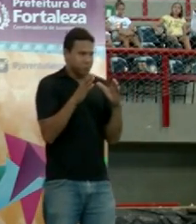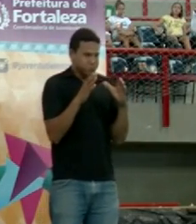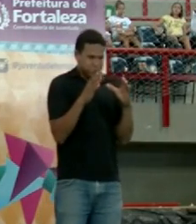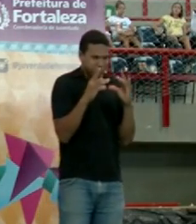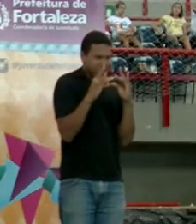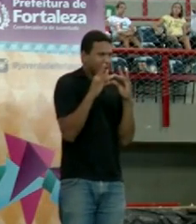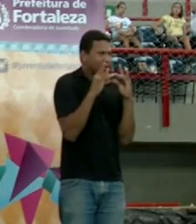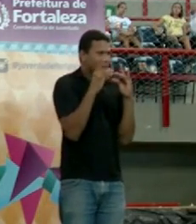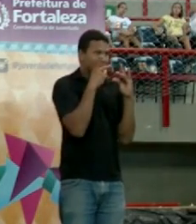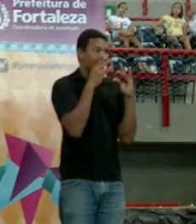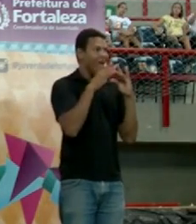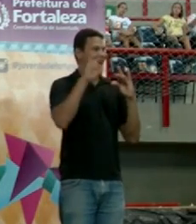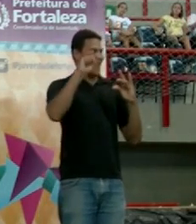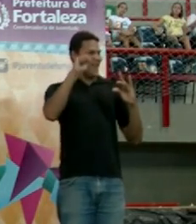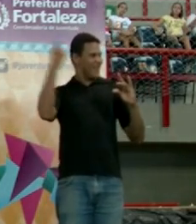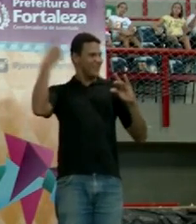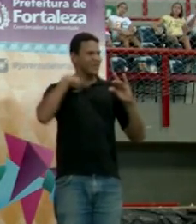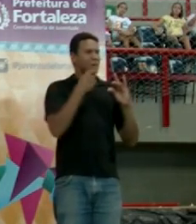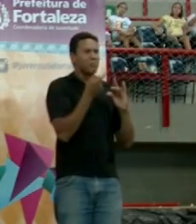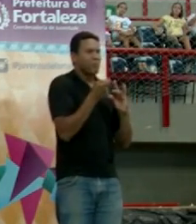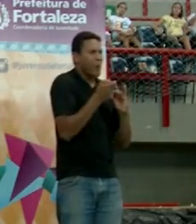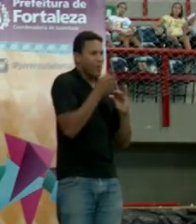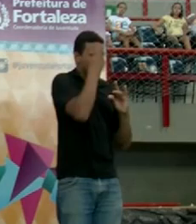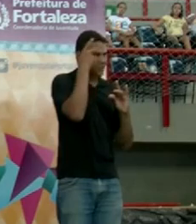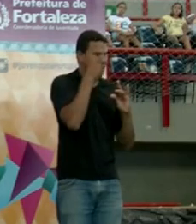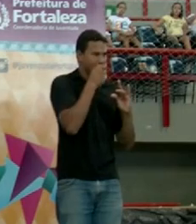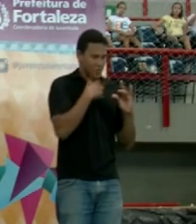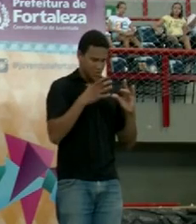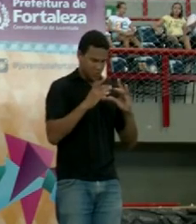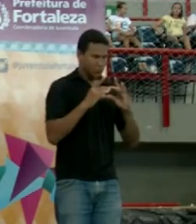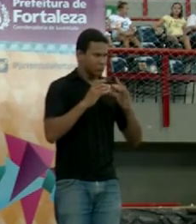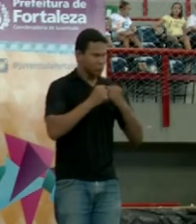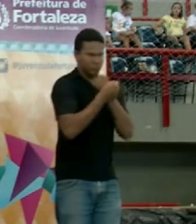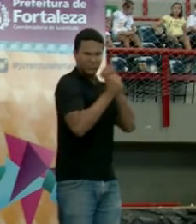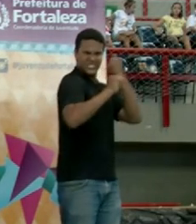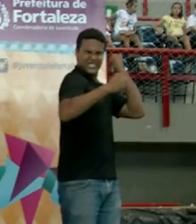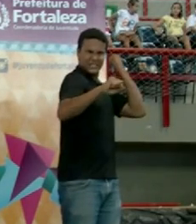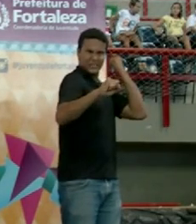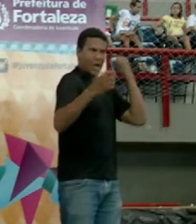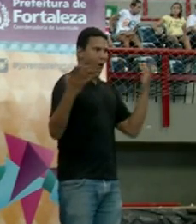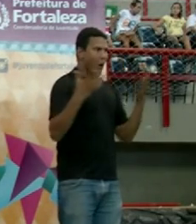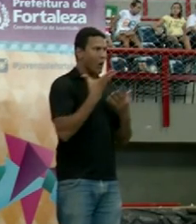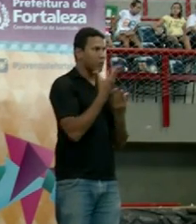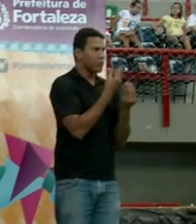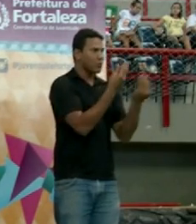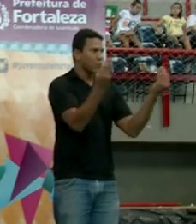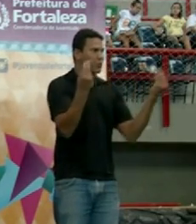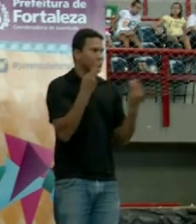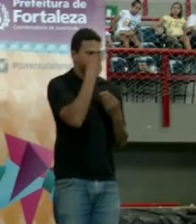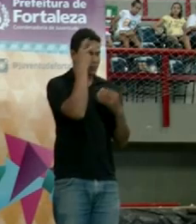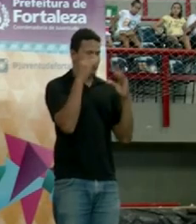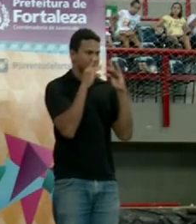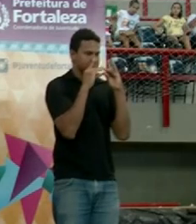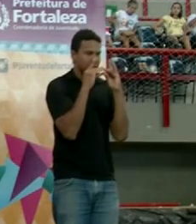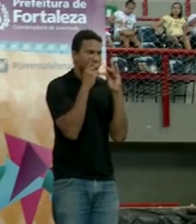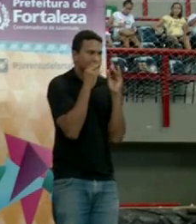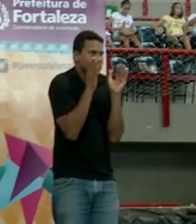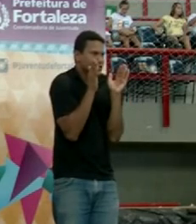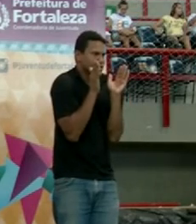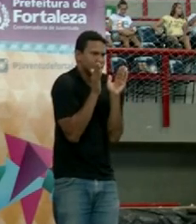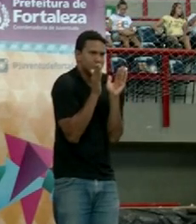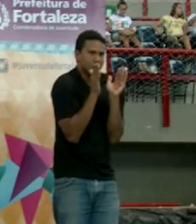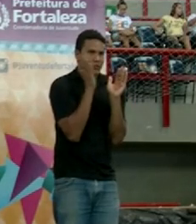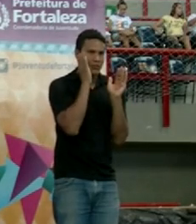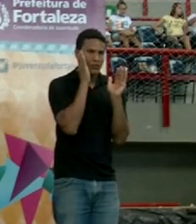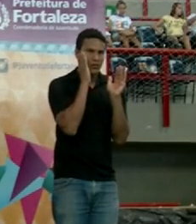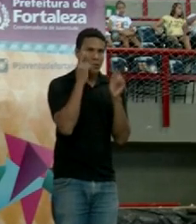pequeno. O que é que eu tenho dentro desse feudo que de cara eu vou usar para poder solucionar o problema? Eu estou com um